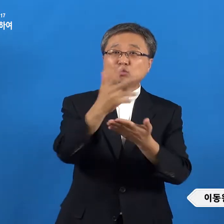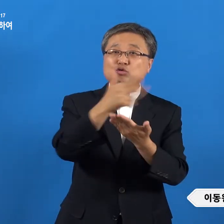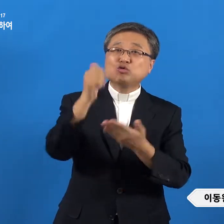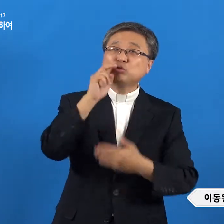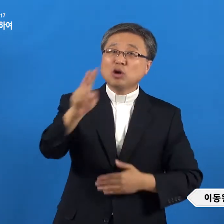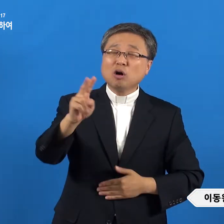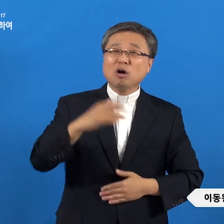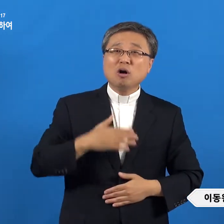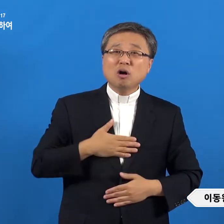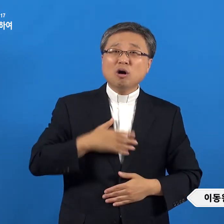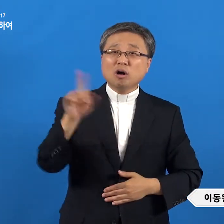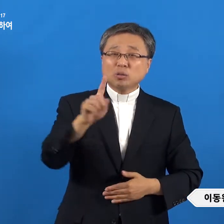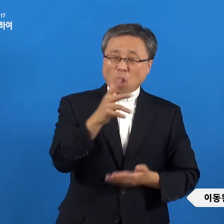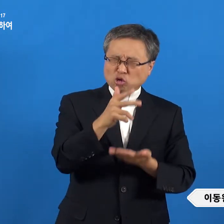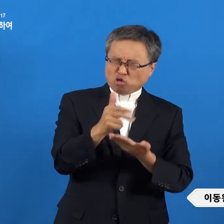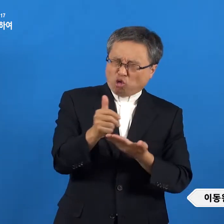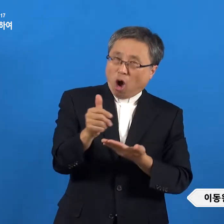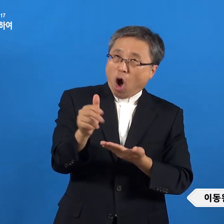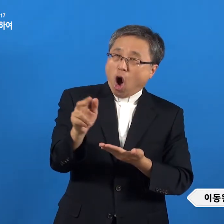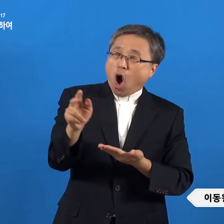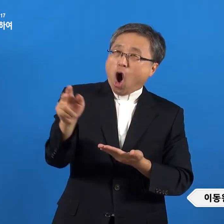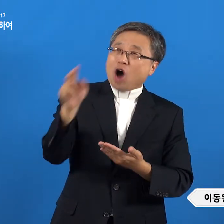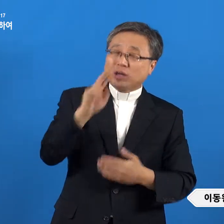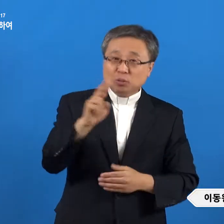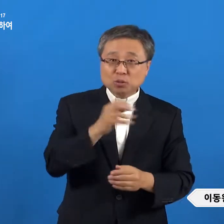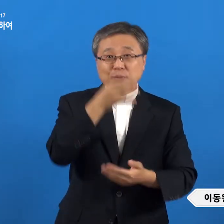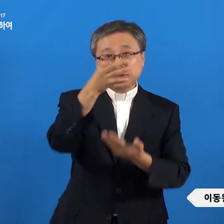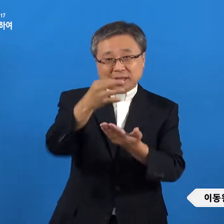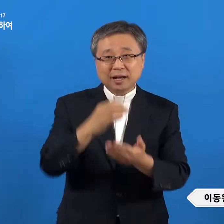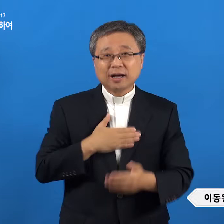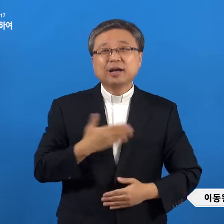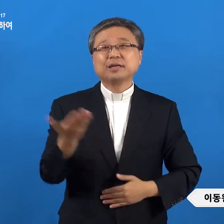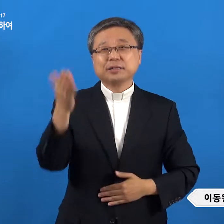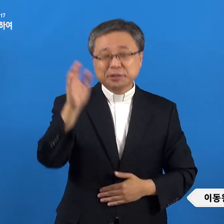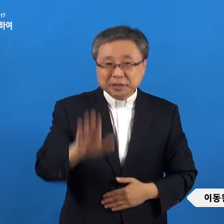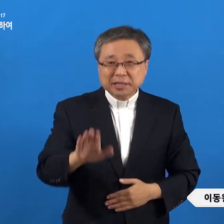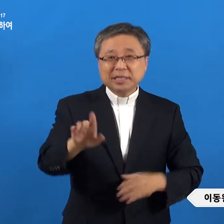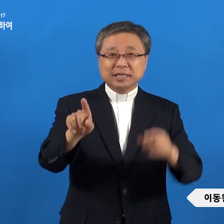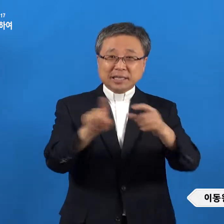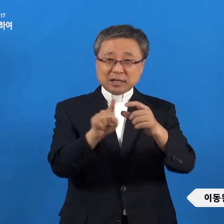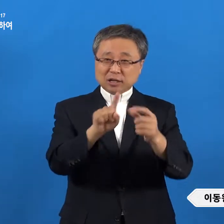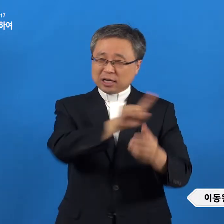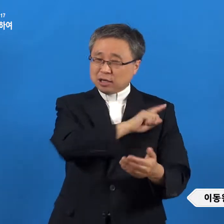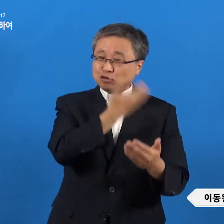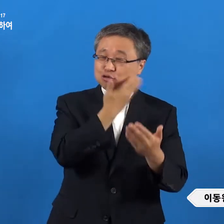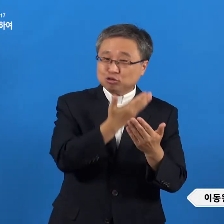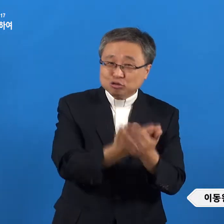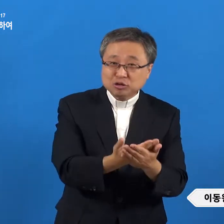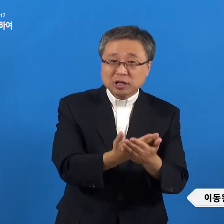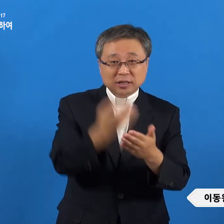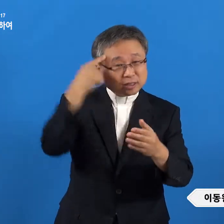분은 주여라고 부릅니다. 네, 그러나 이 단어의 중요한 뜻이 뭐예요? 영어로 주를 우리가